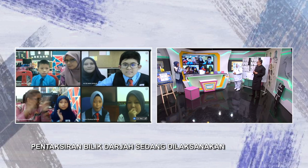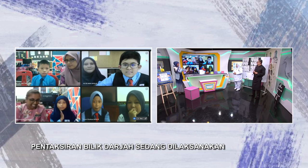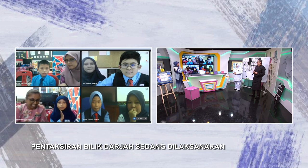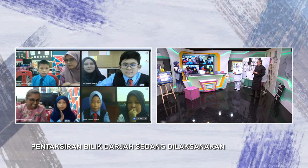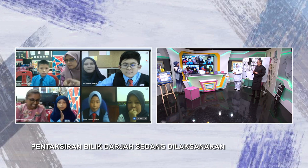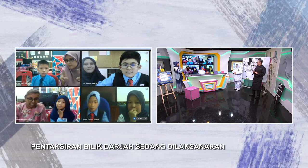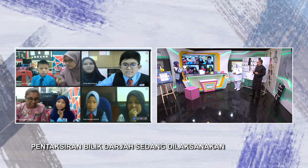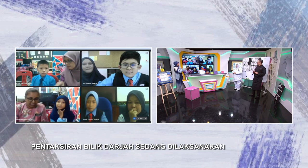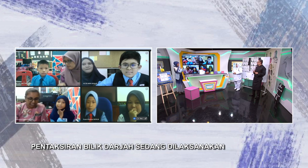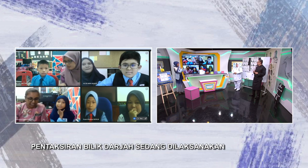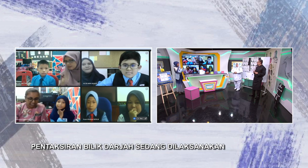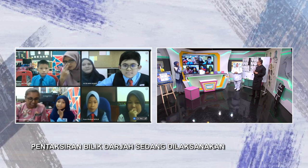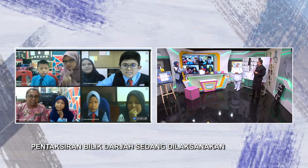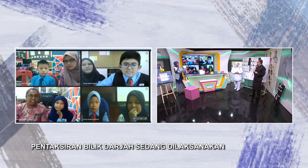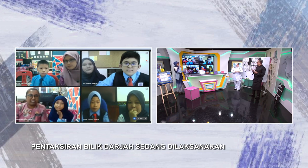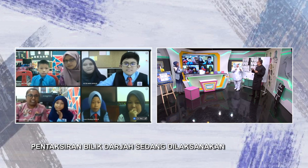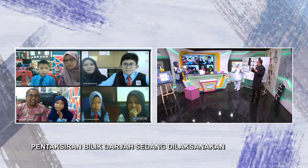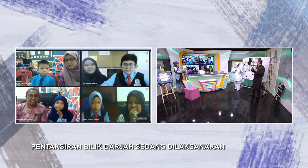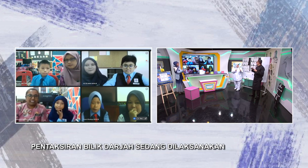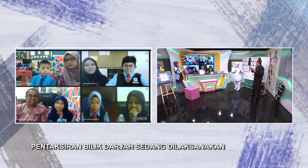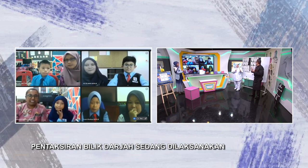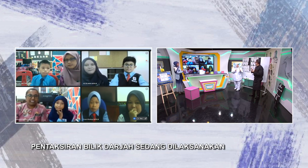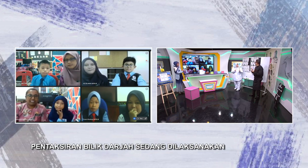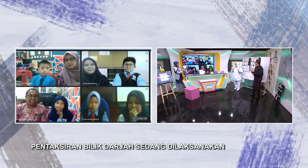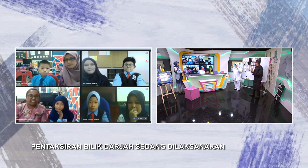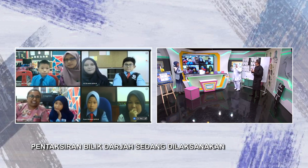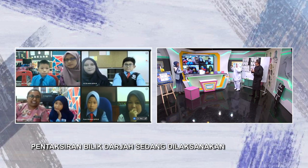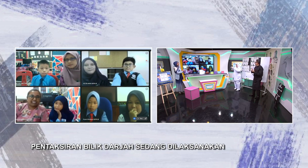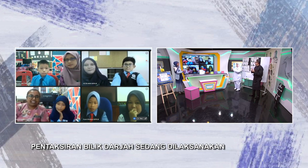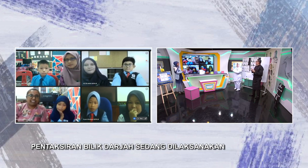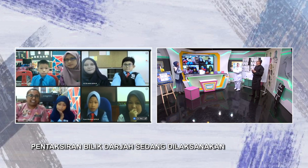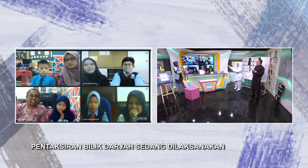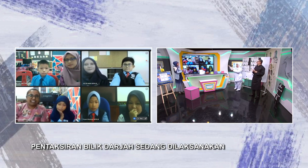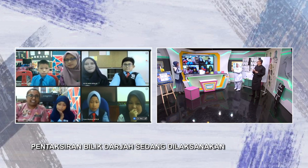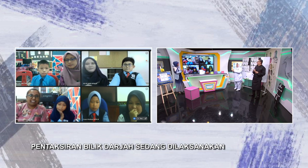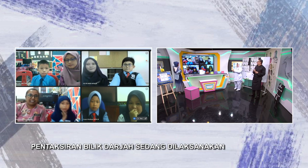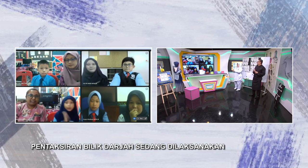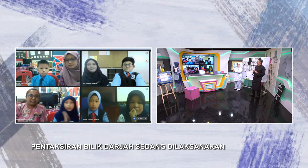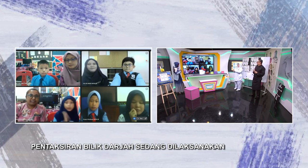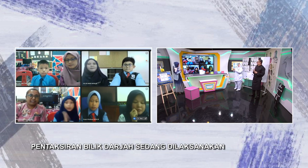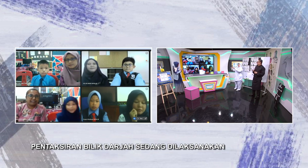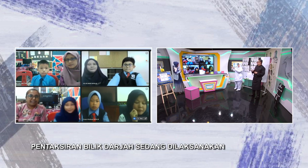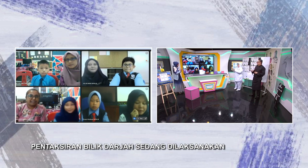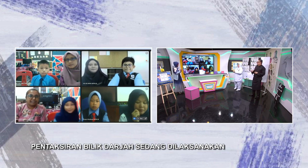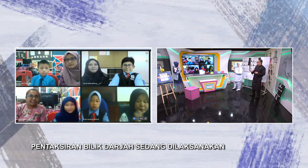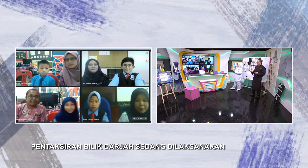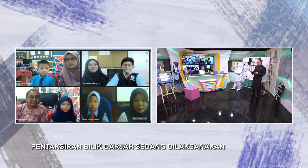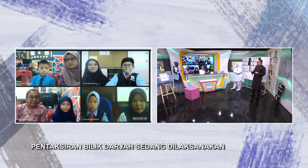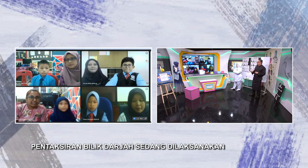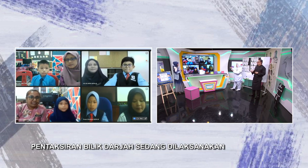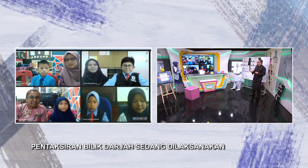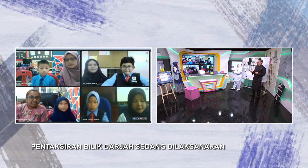murid lain, tak perlu. Nak pilih lagi ke? Dah cukup. Boleh cuba lagi? Boleh juga. Boleh, cikgu? Boleh juga. Okey, kalau